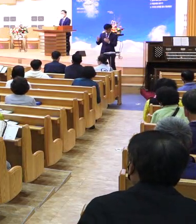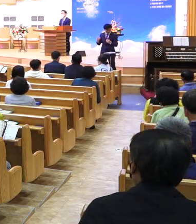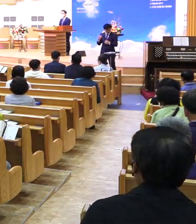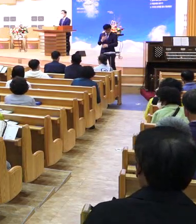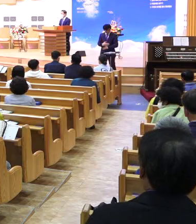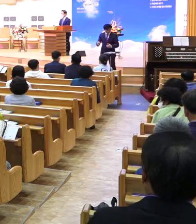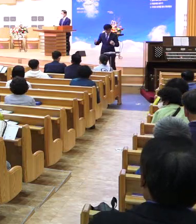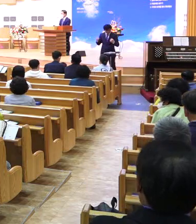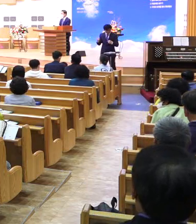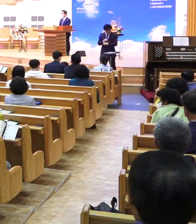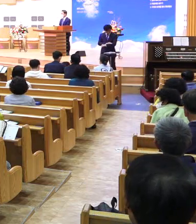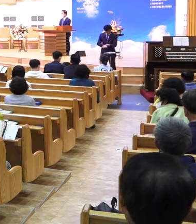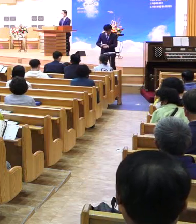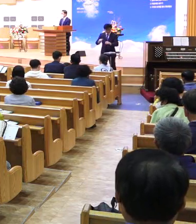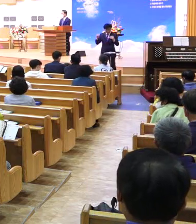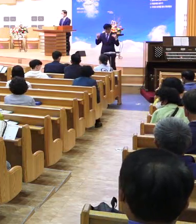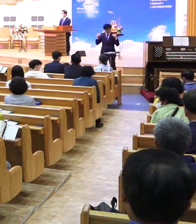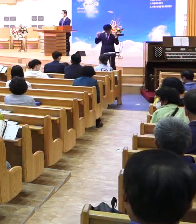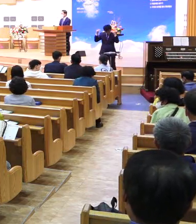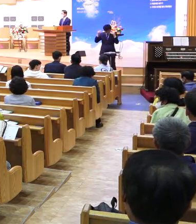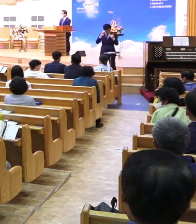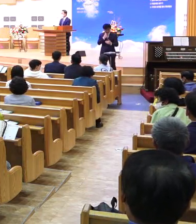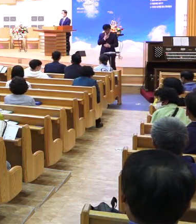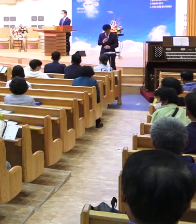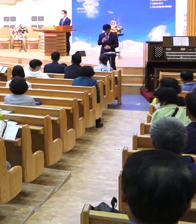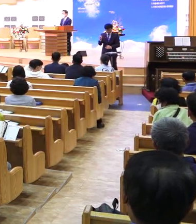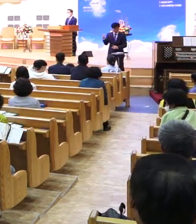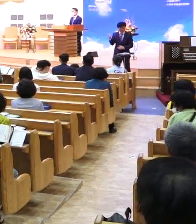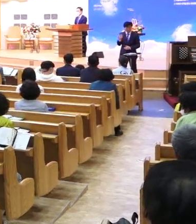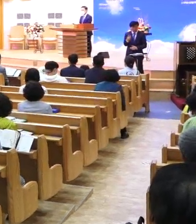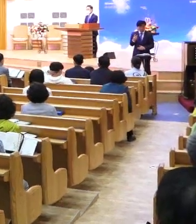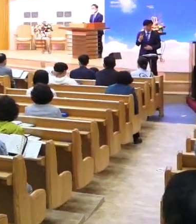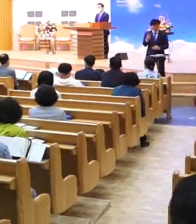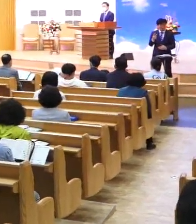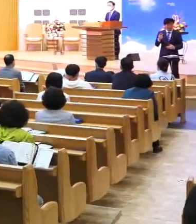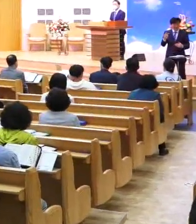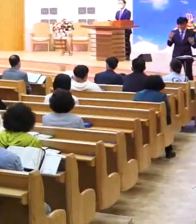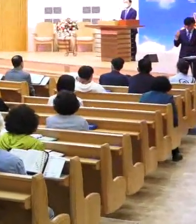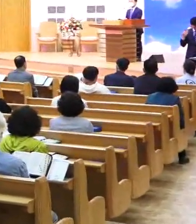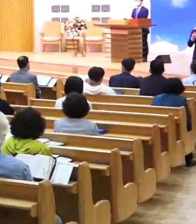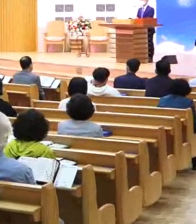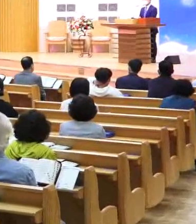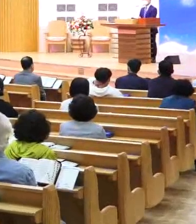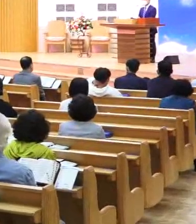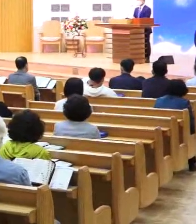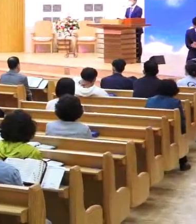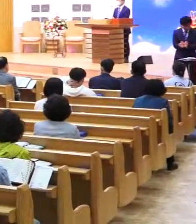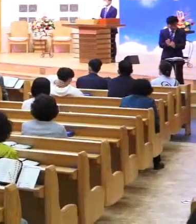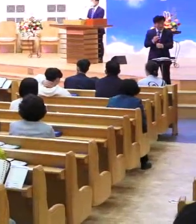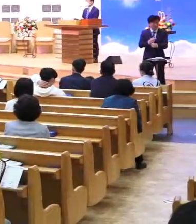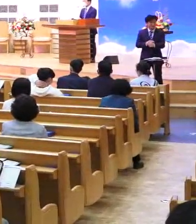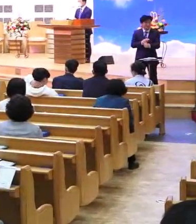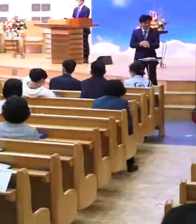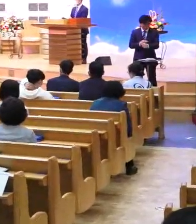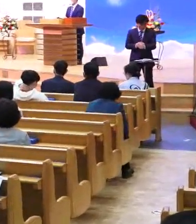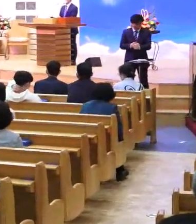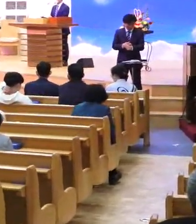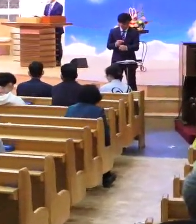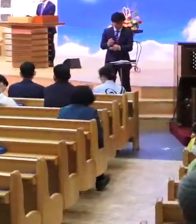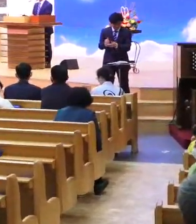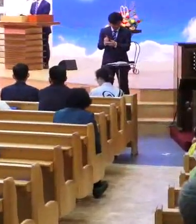또 수고 많이 하시는 우리 교회학교의 영화부부터 청년부까지 모든